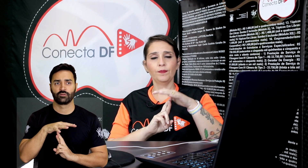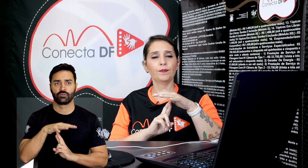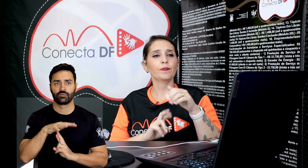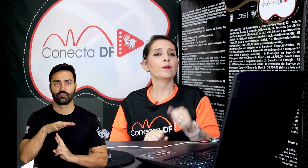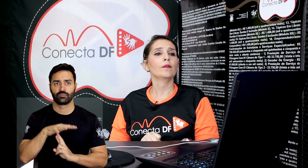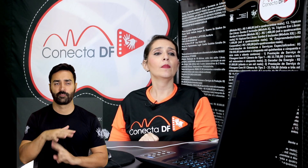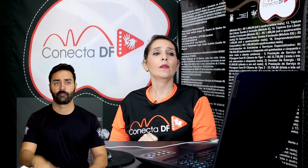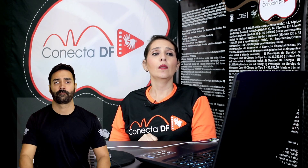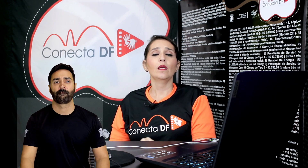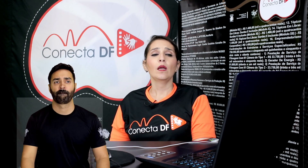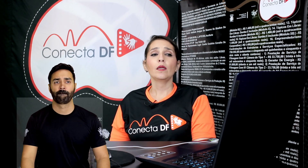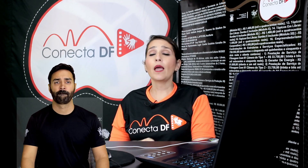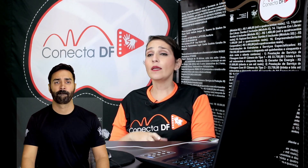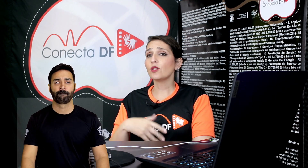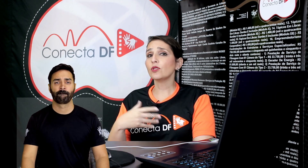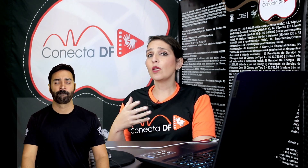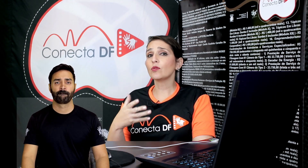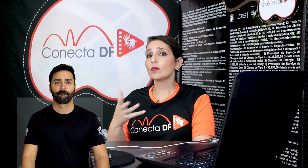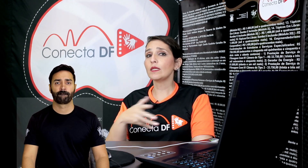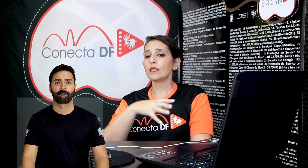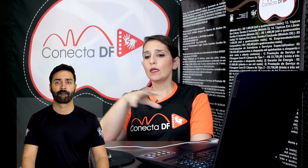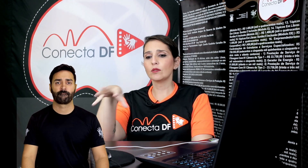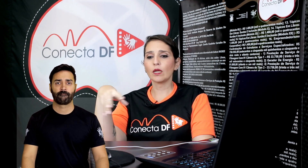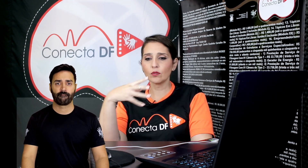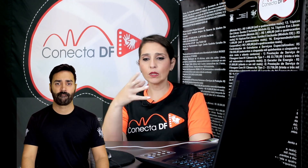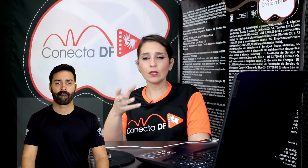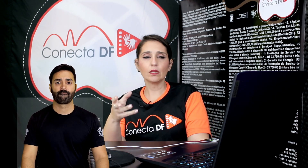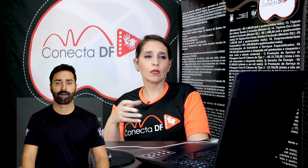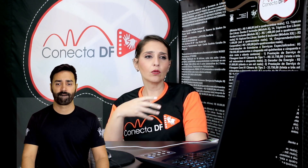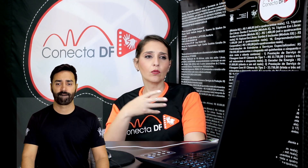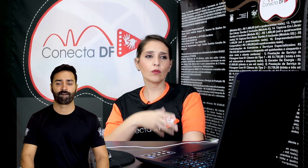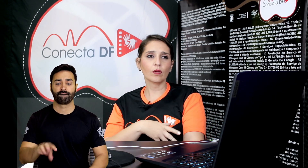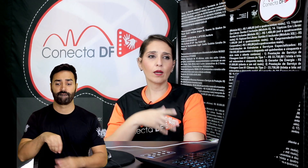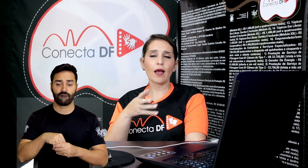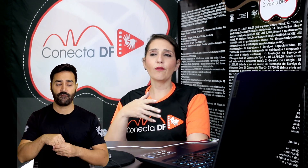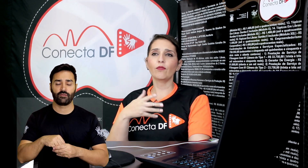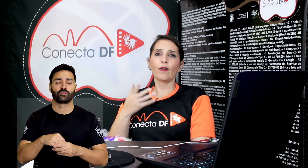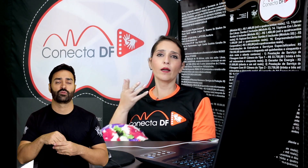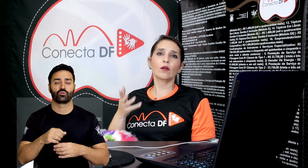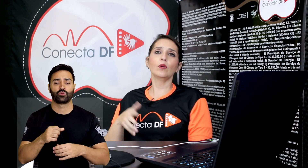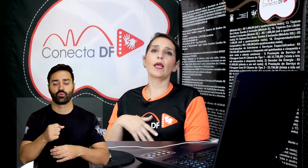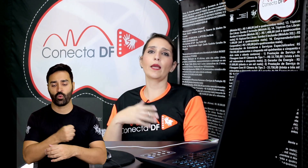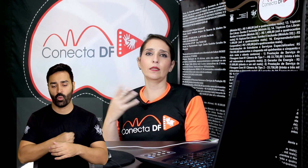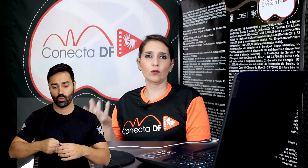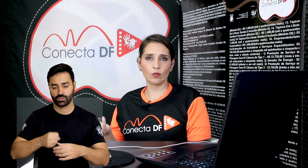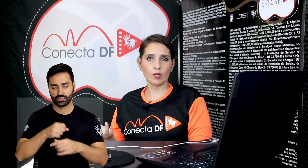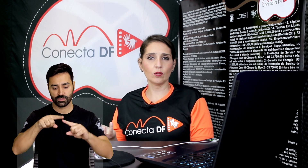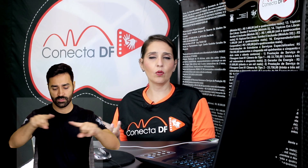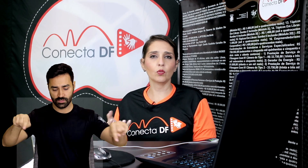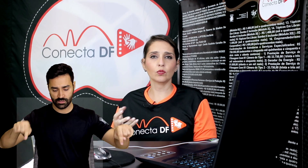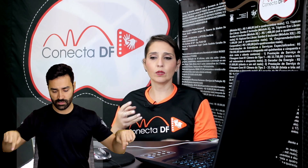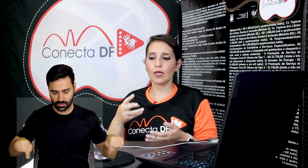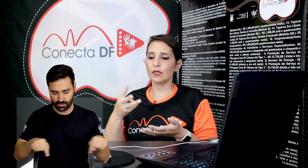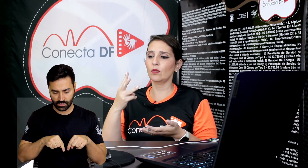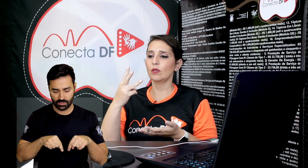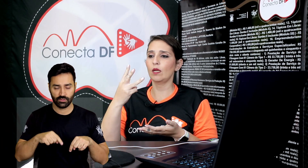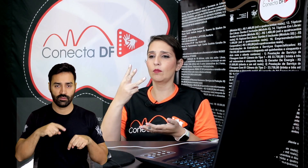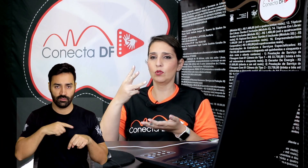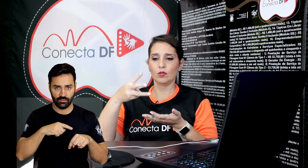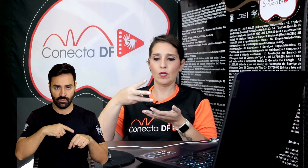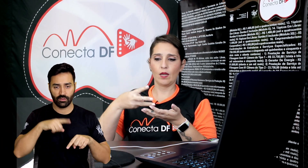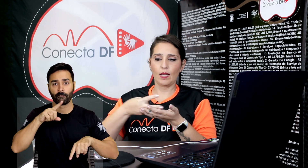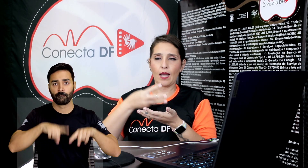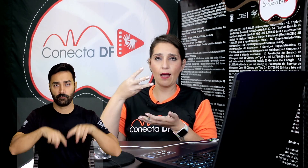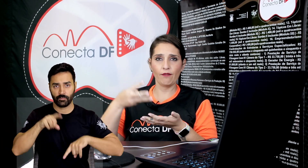Tá? E aí a gente tem os utensílios da cozinha. Garfo, faca e colher, que são os mais comuns, né? Então